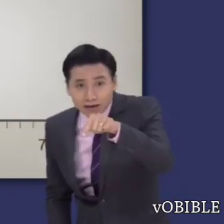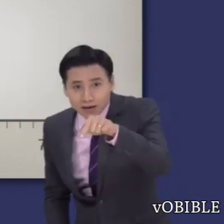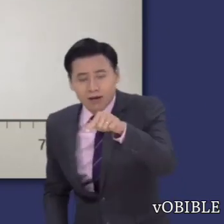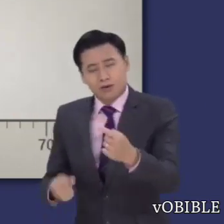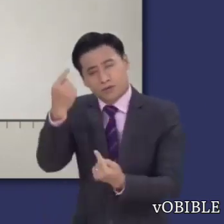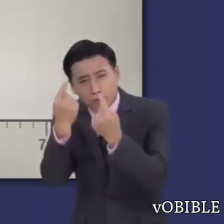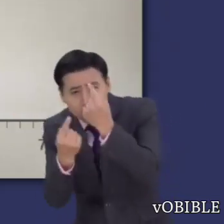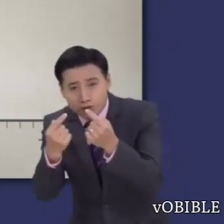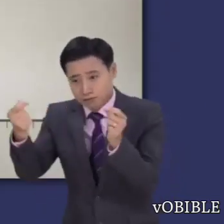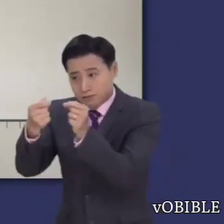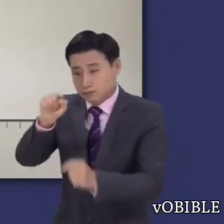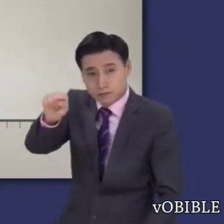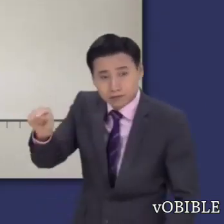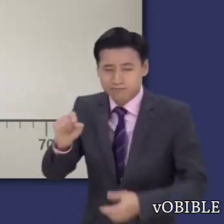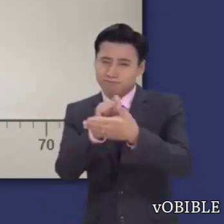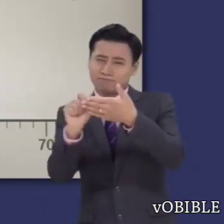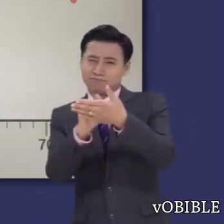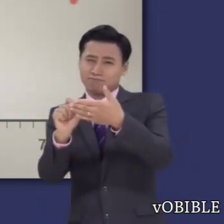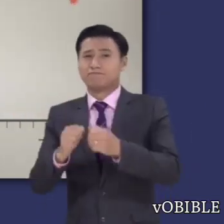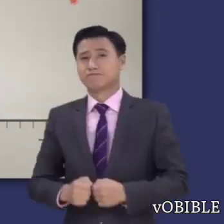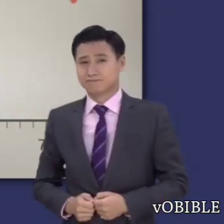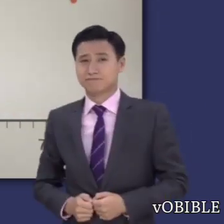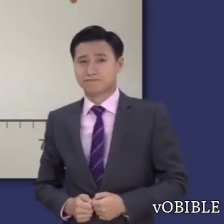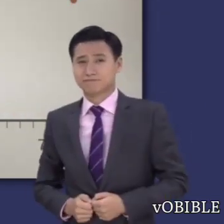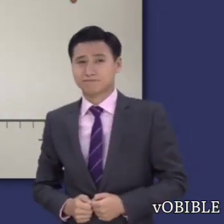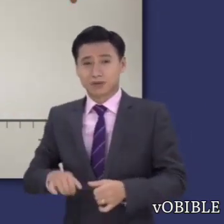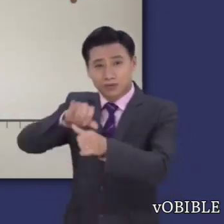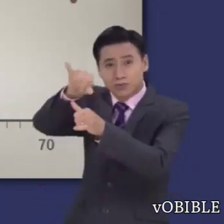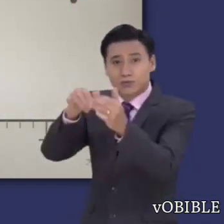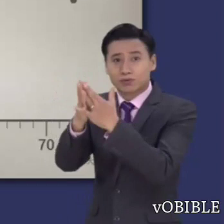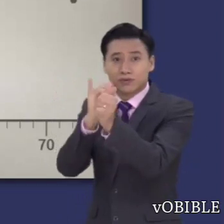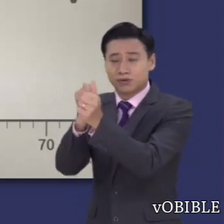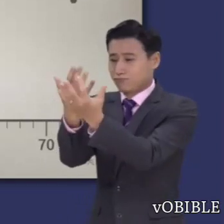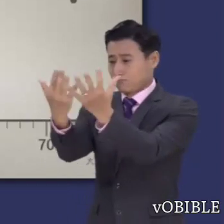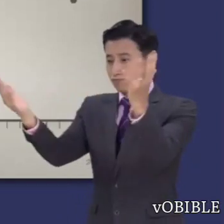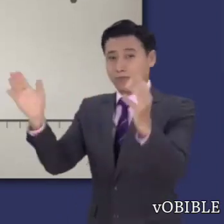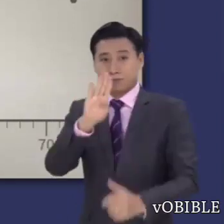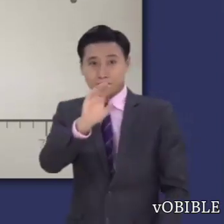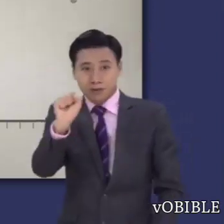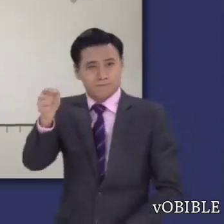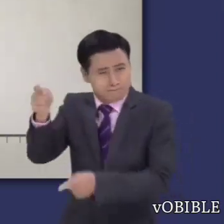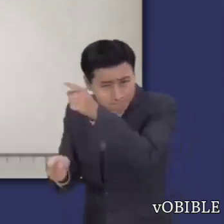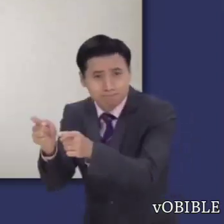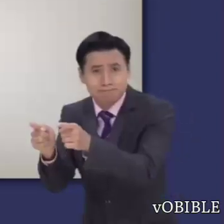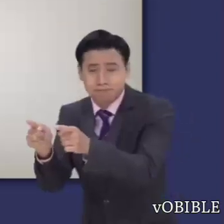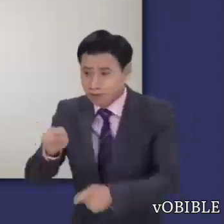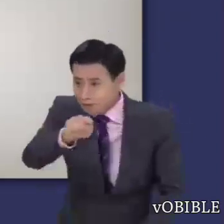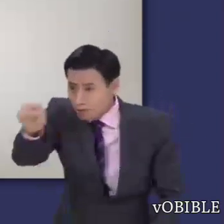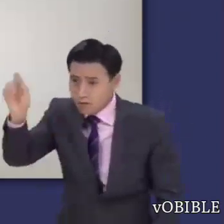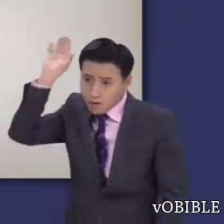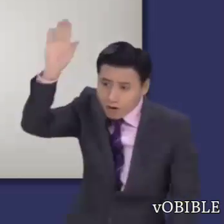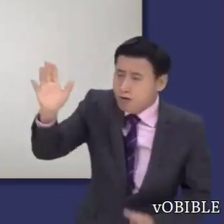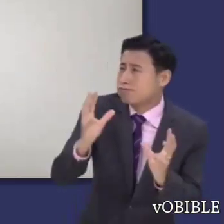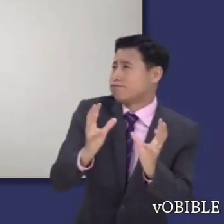书。他当时可能还在巴比伦或巴比伦附近。彼得鼓励所有